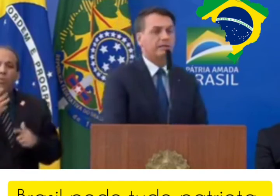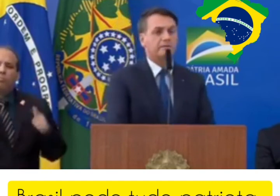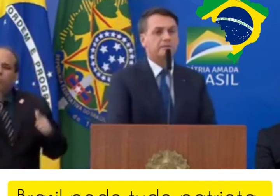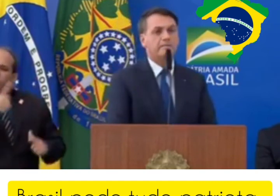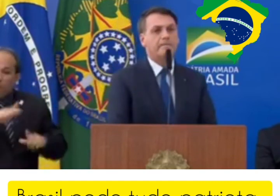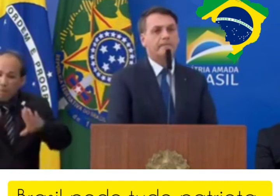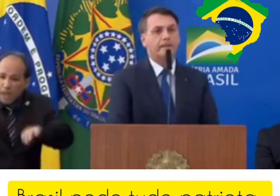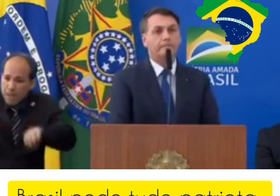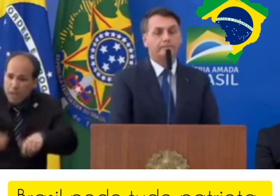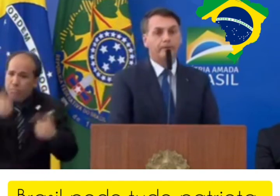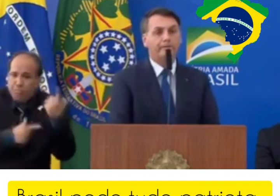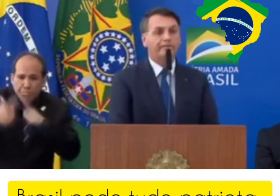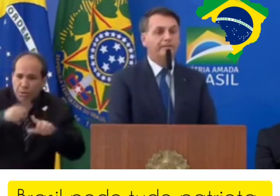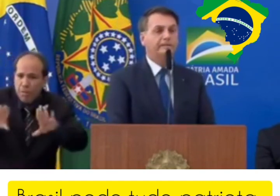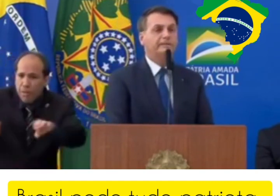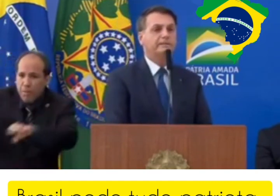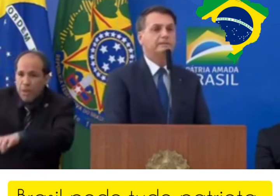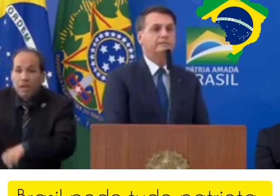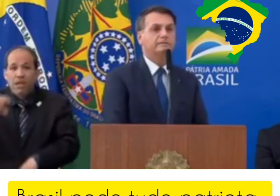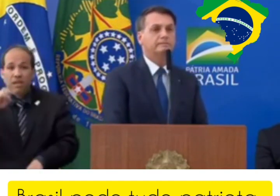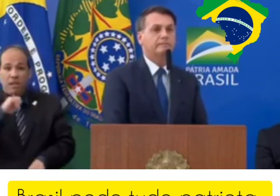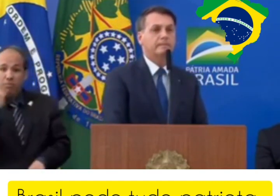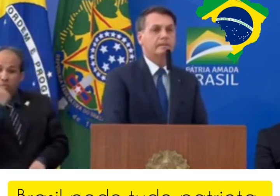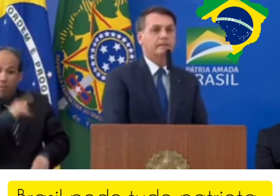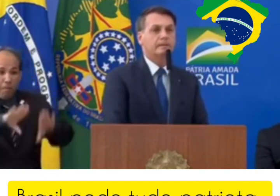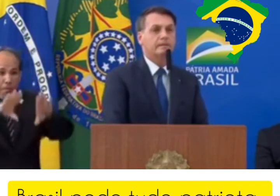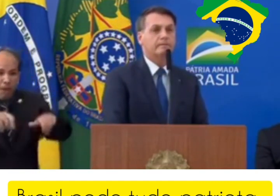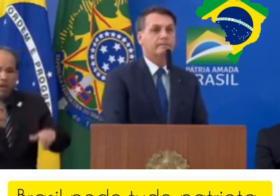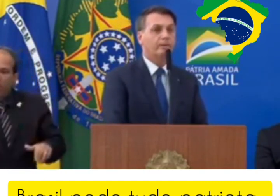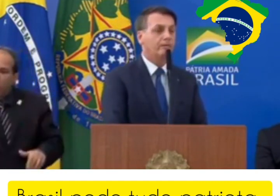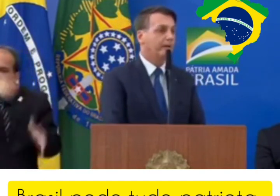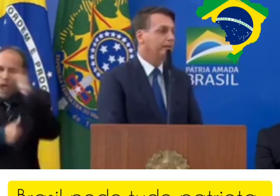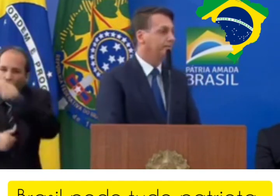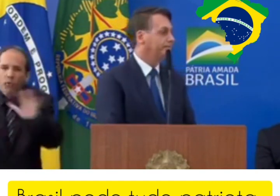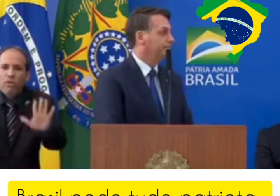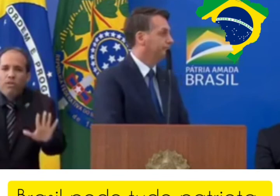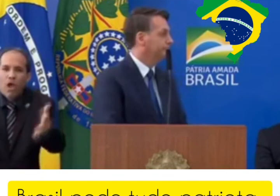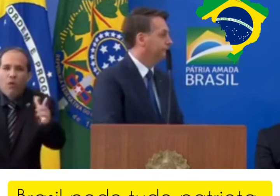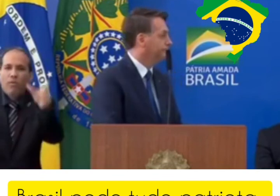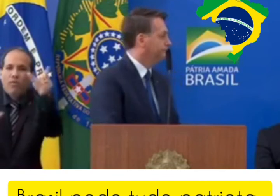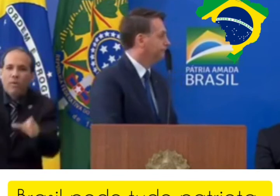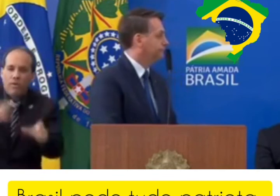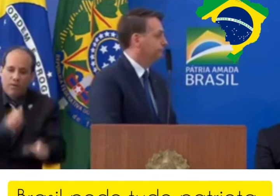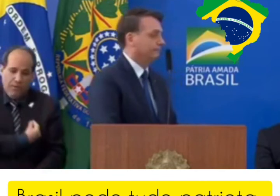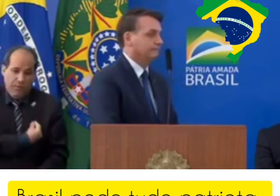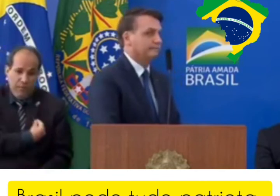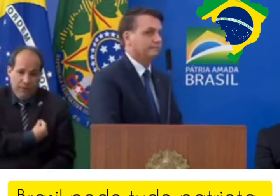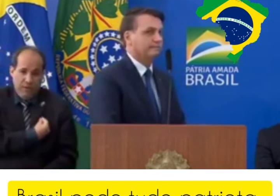seu sucesso poupa vidas, poupa